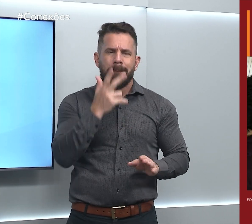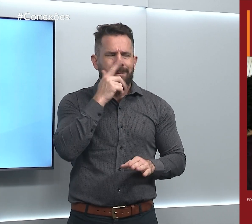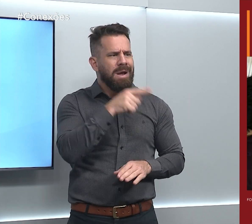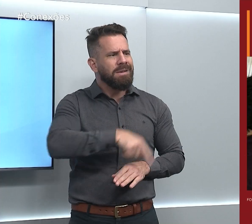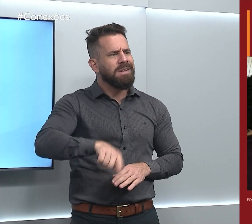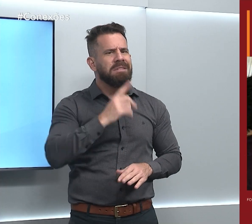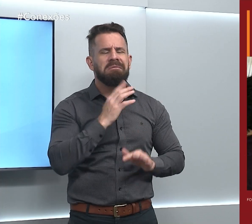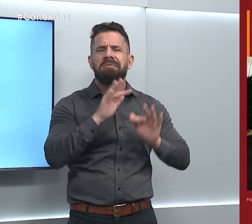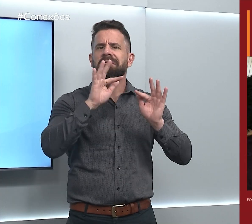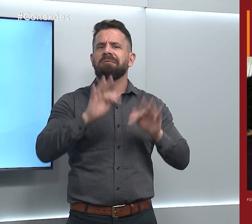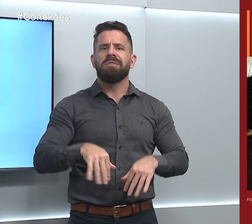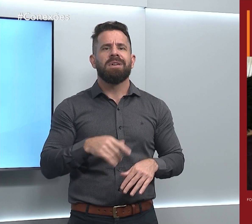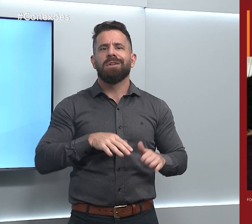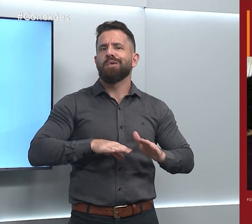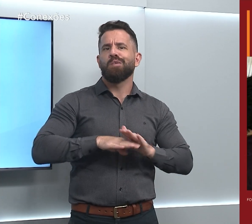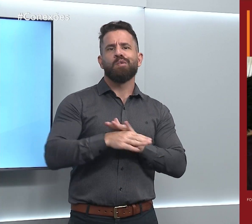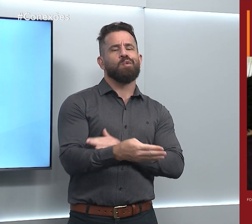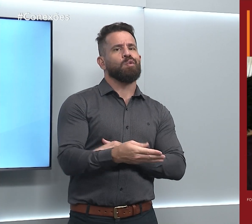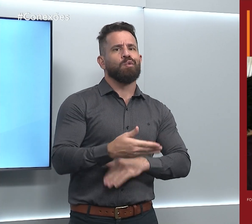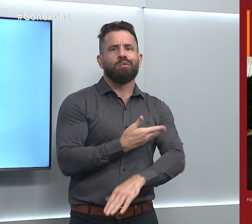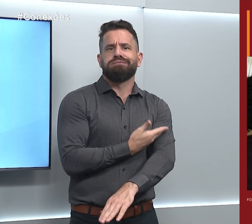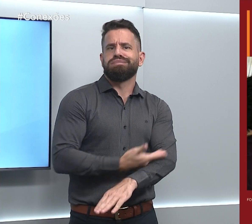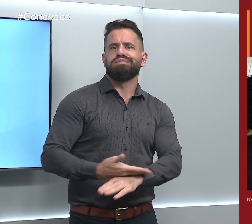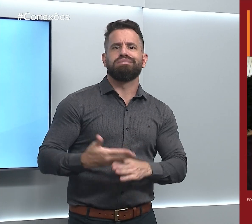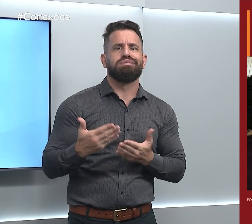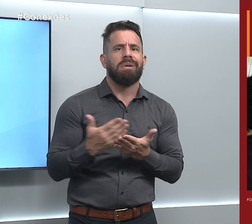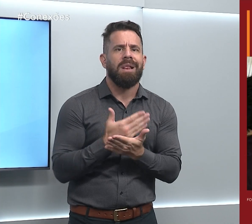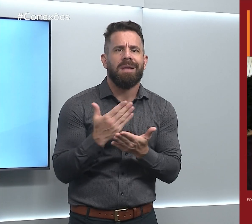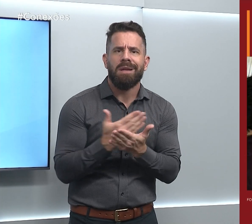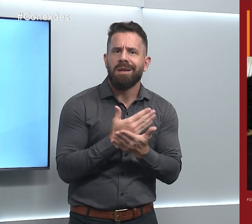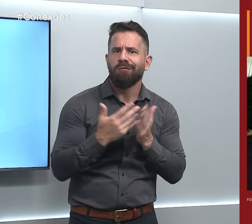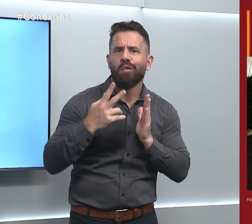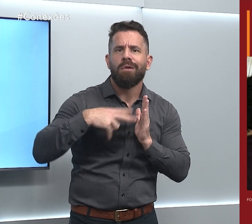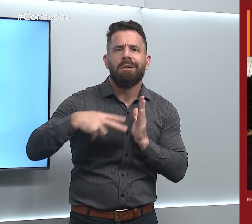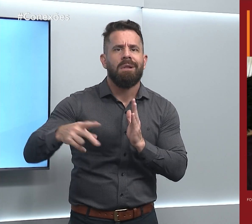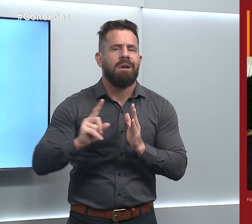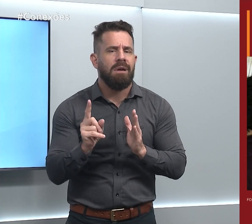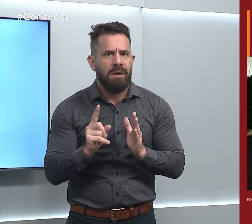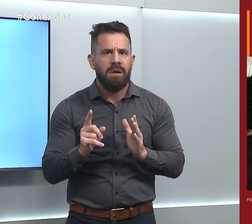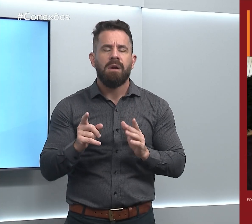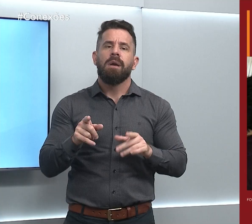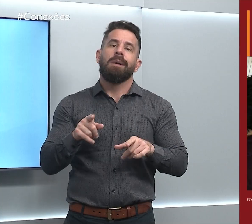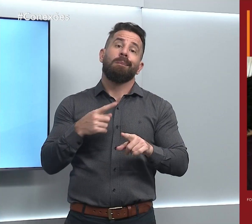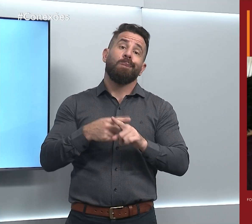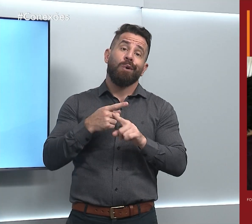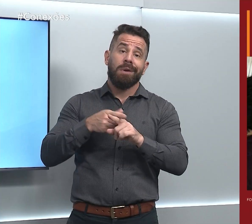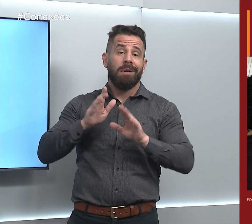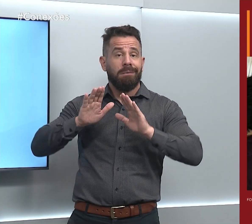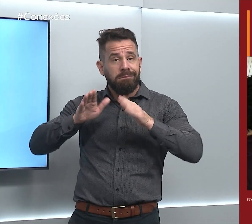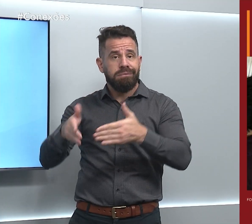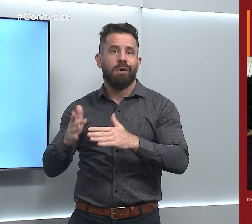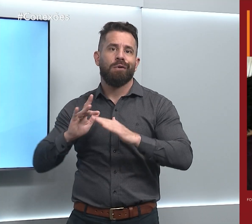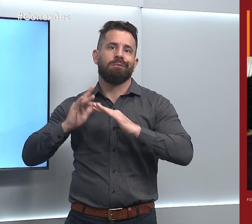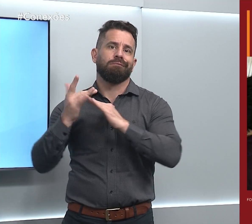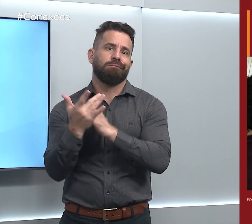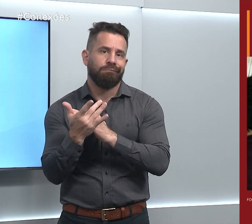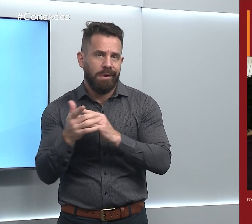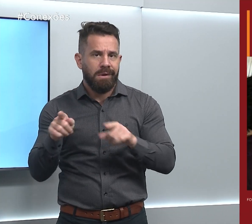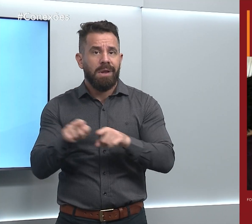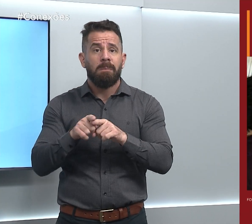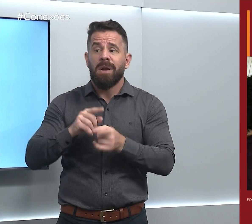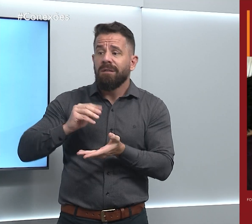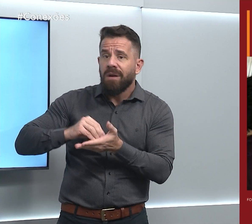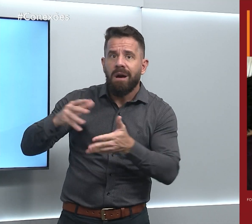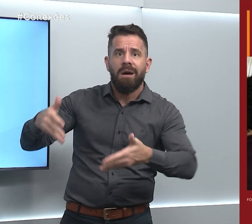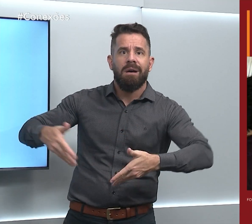o tempo que a gente gasta em redes sociais e a falta de incentivo. A conclusão é de um levantamento do IPEC, o